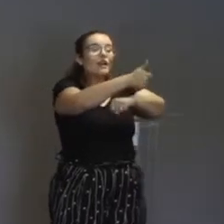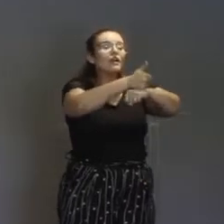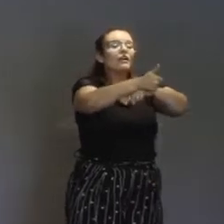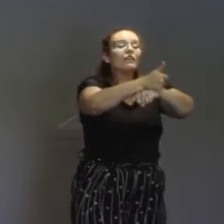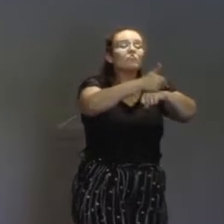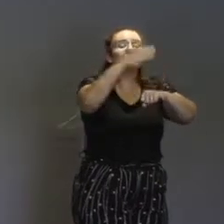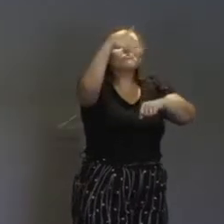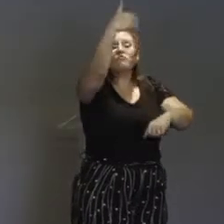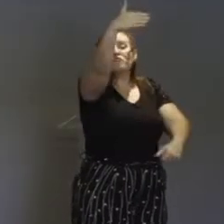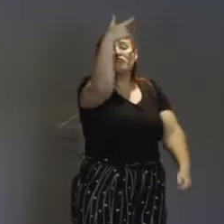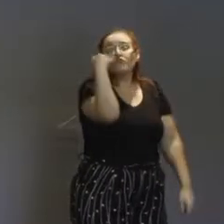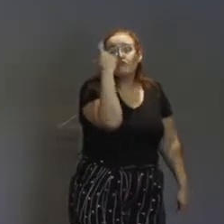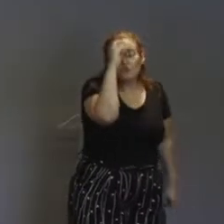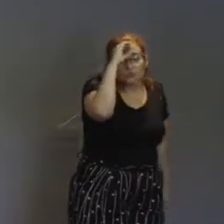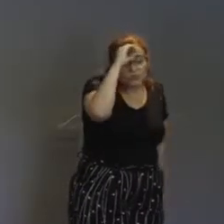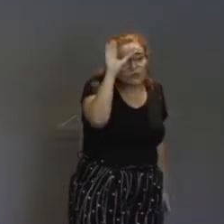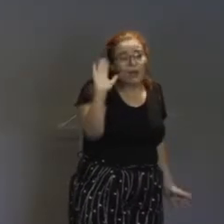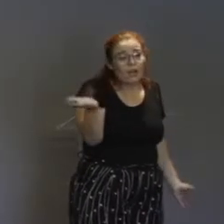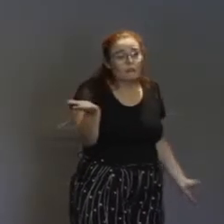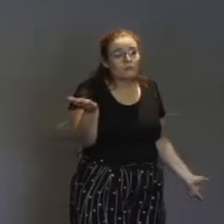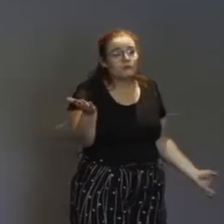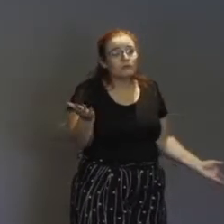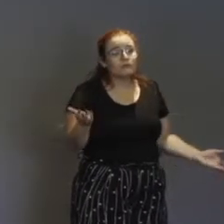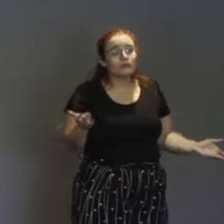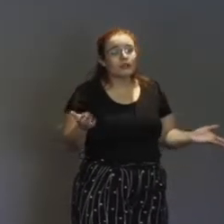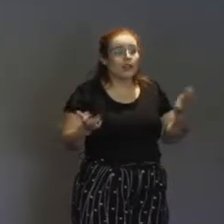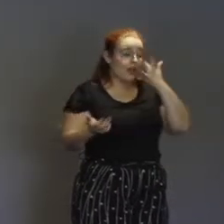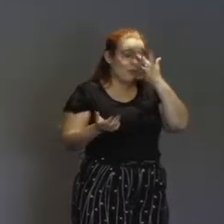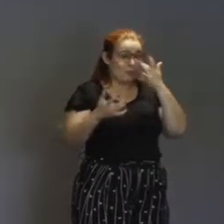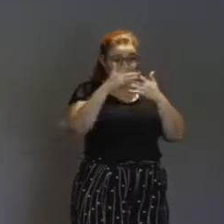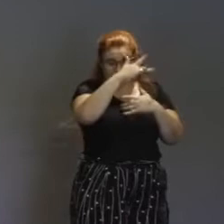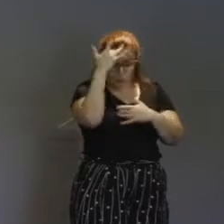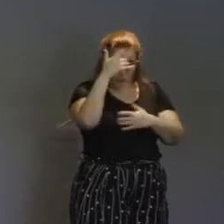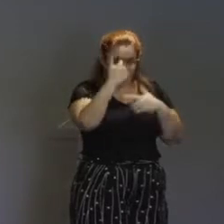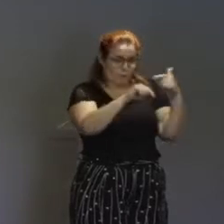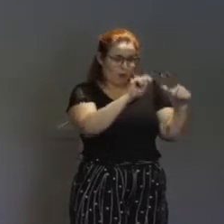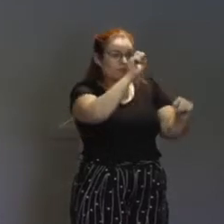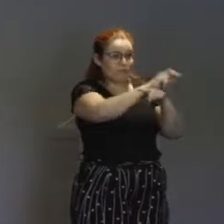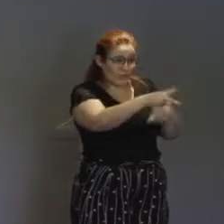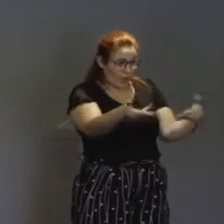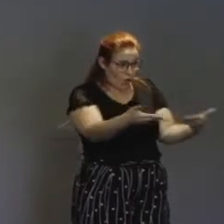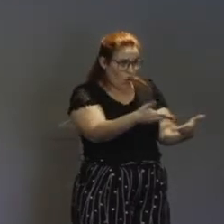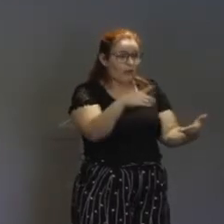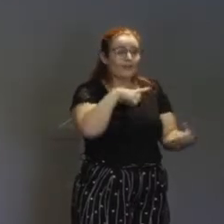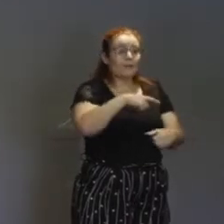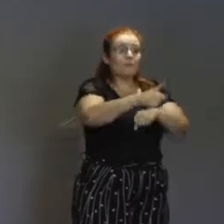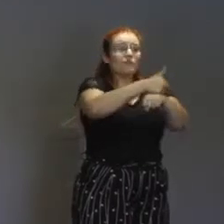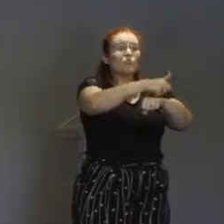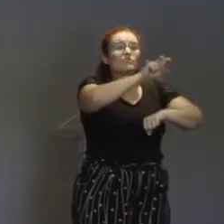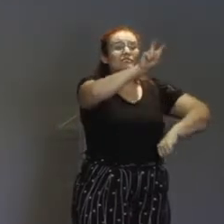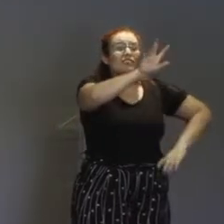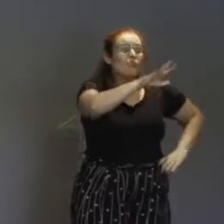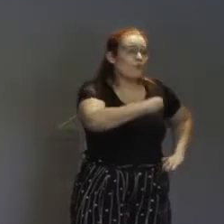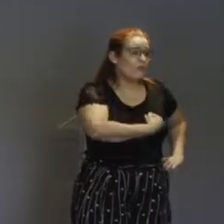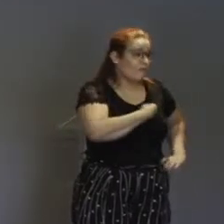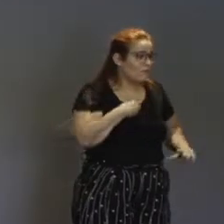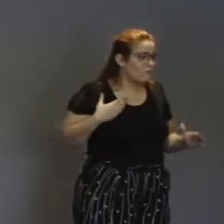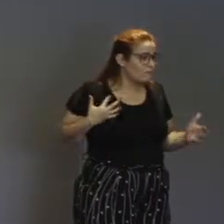mercado de trabalho estima-se que venha a ter 5 profissões ao longo da sua vida, né? Então, decodificador de genoma e sei lá eu. Se